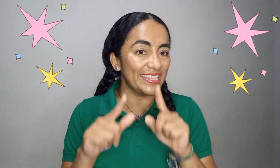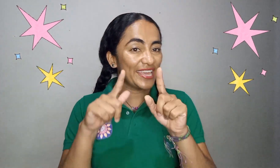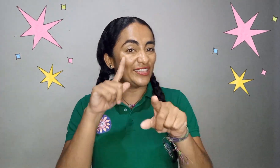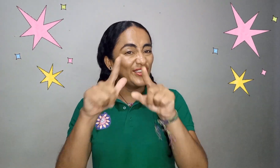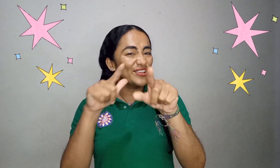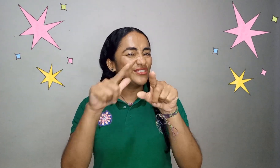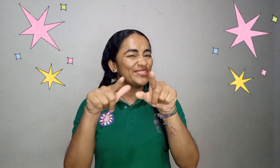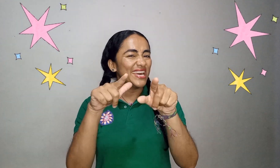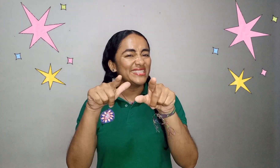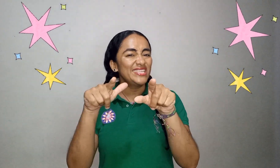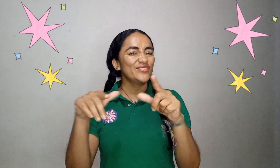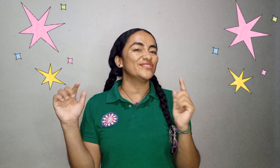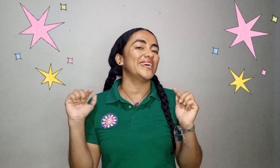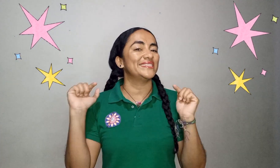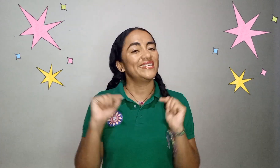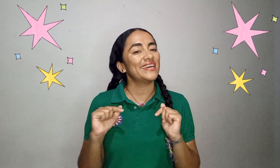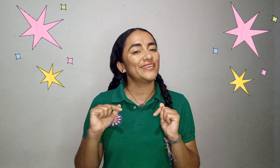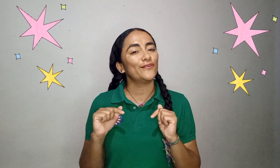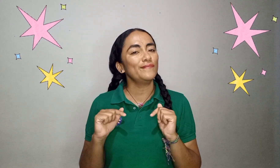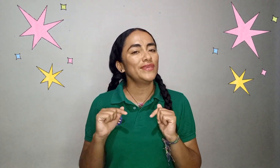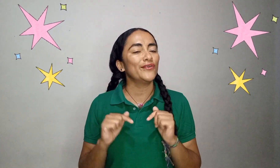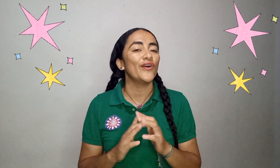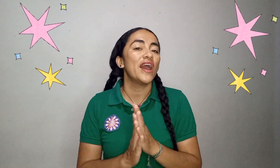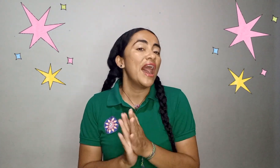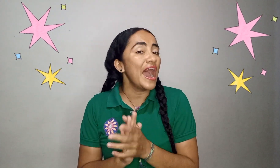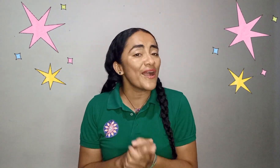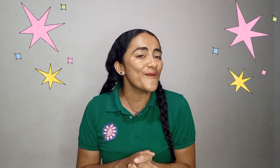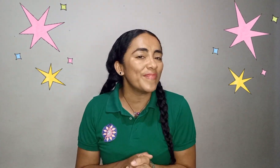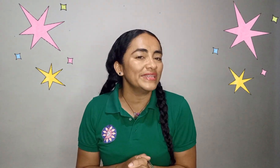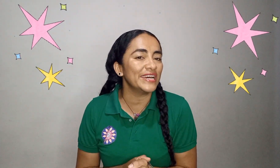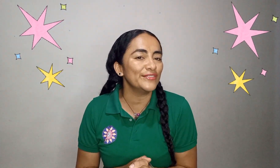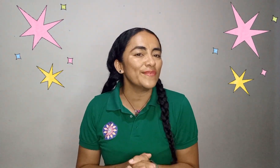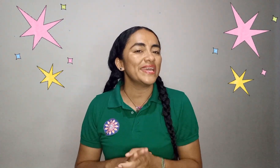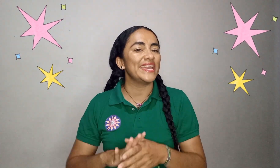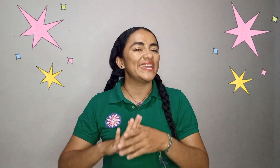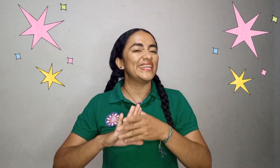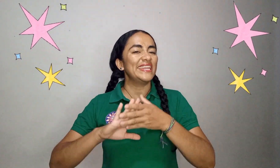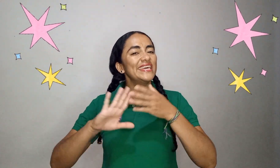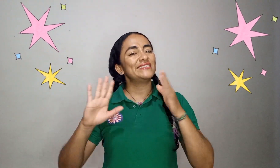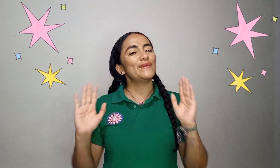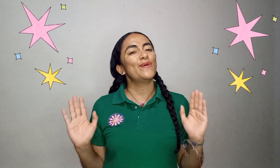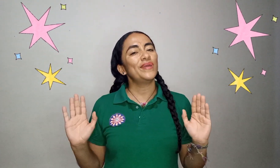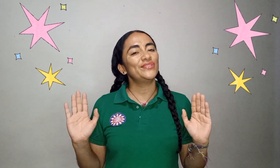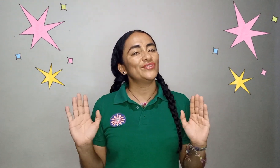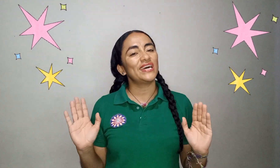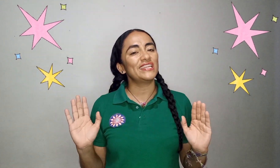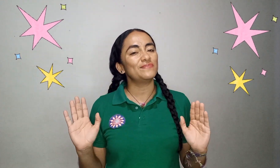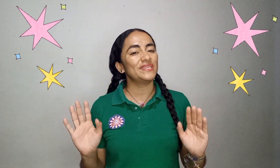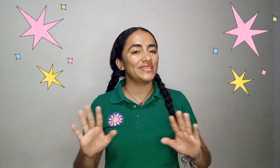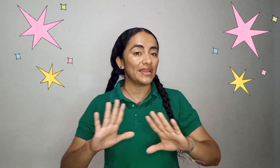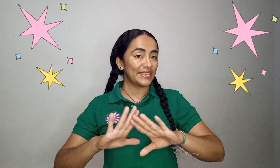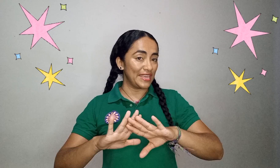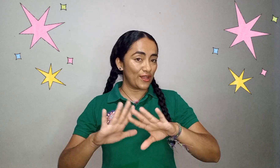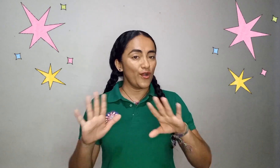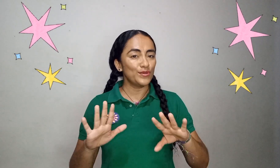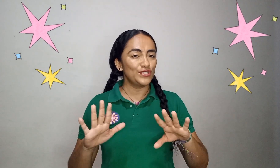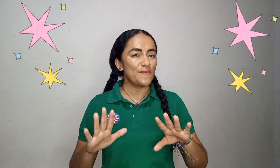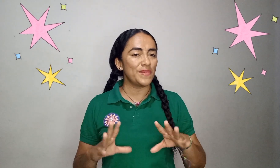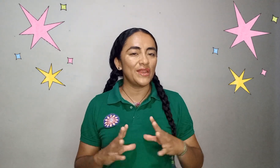que todos ustedes niños estén aquí conmigo acompañándome en este momento tan especial que, como siempre, lo